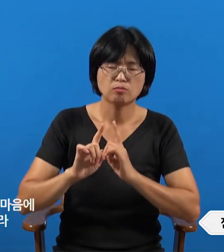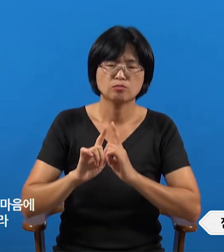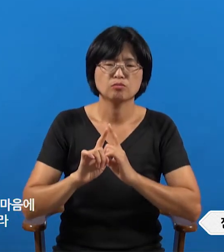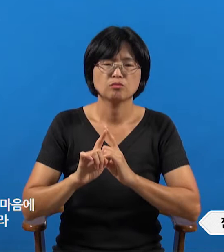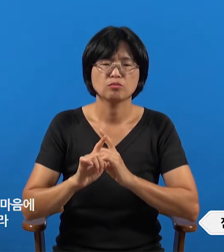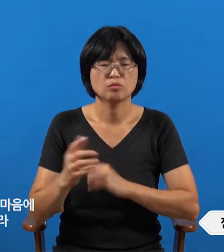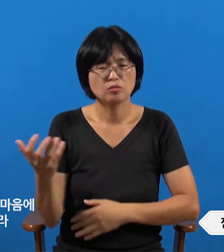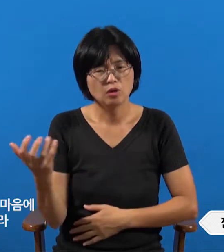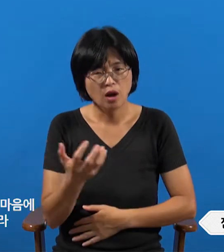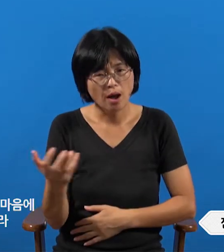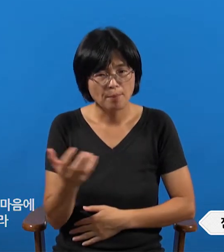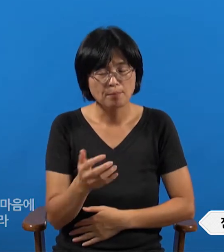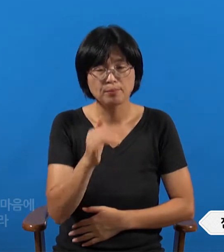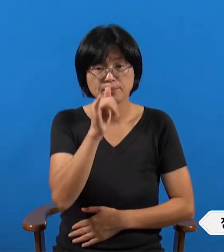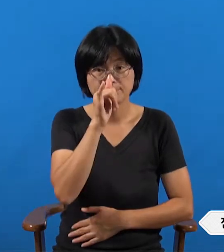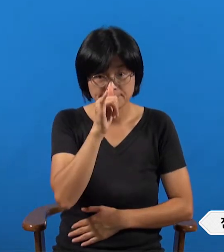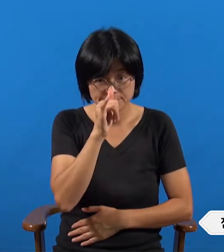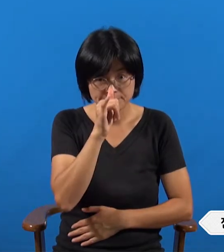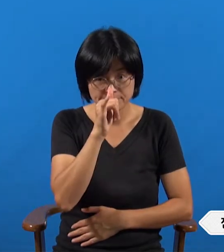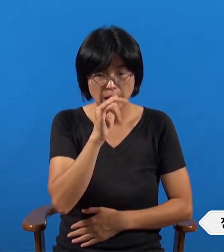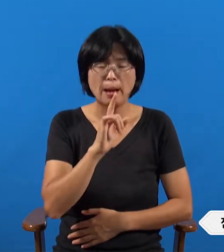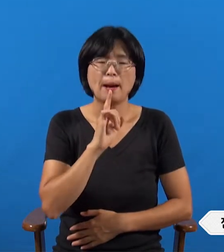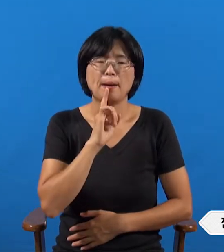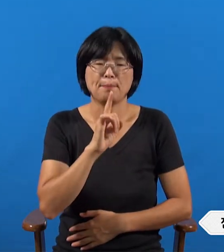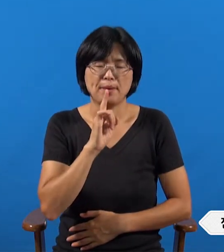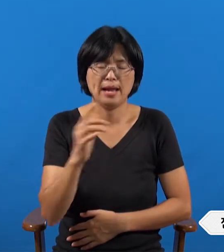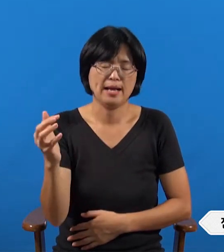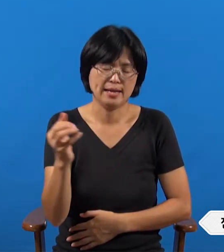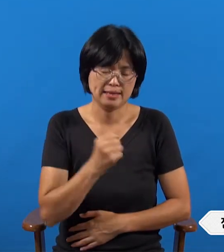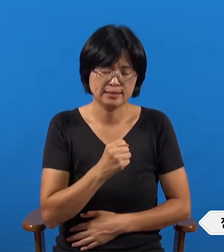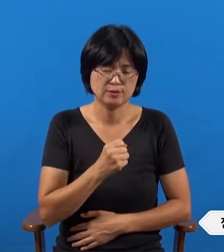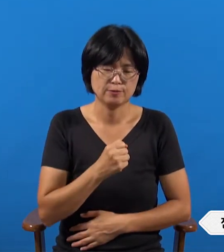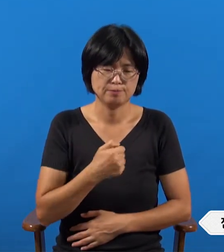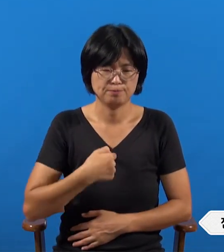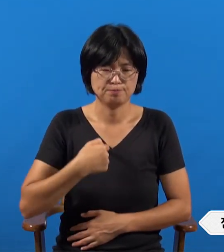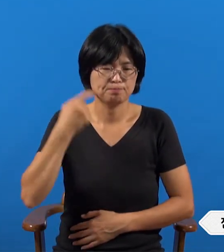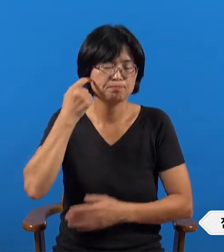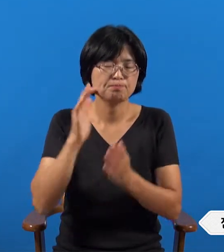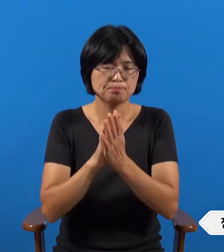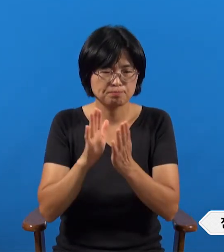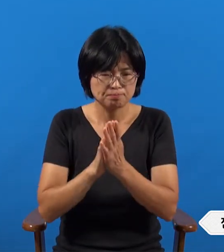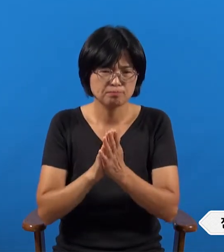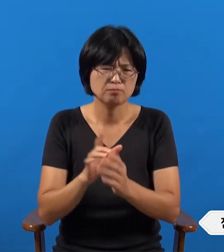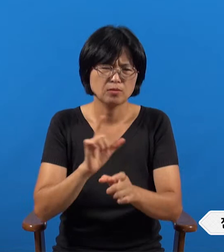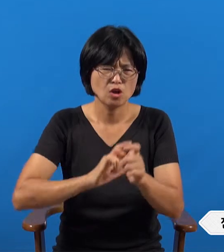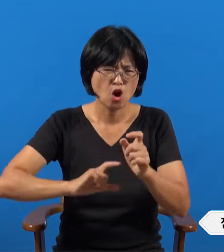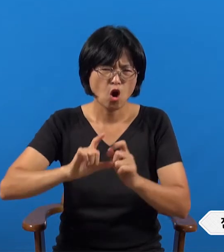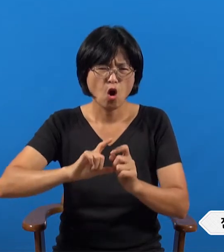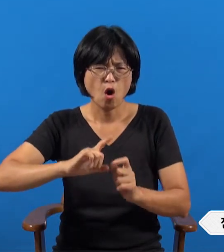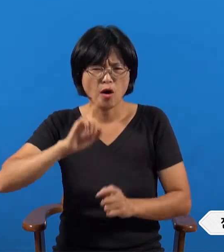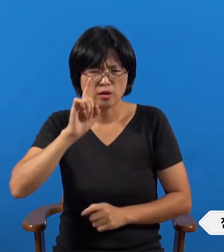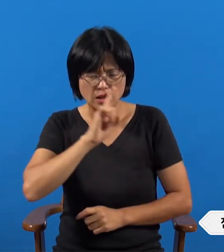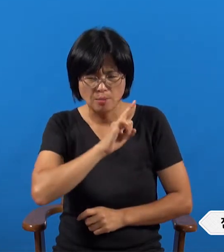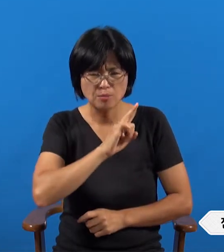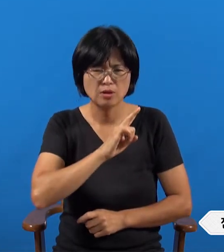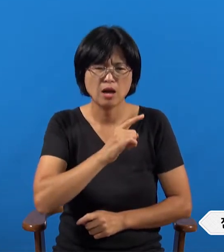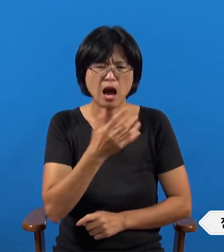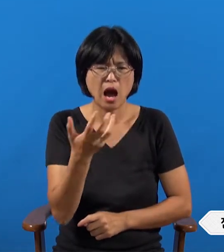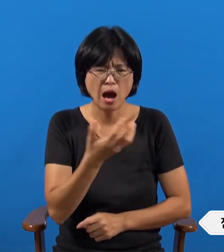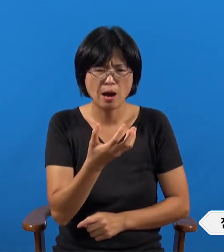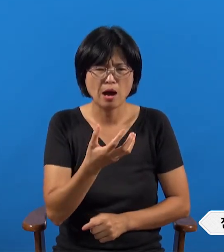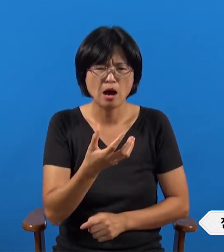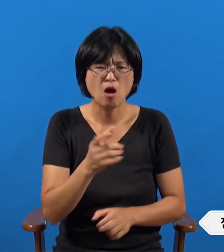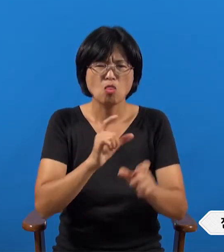진정한 상처, 진정한 고통을 바로 이 말로써 우리 스스로 더 힘들고 아프게